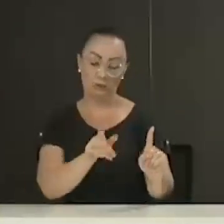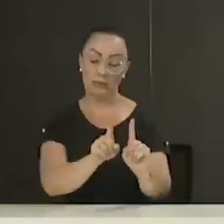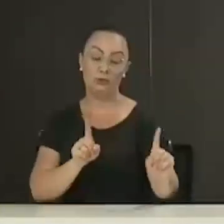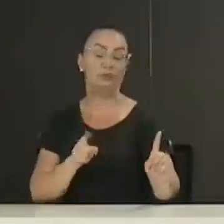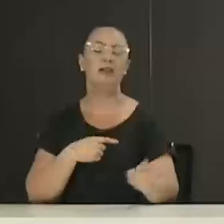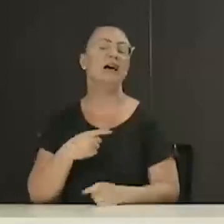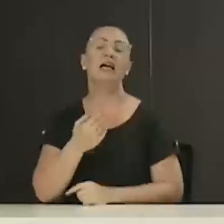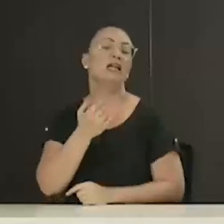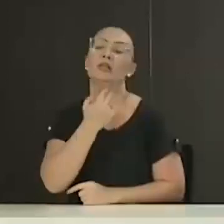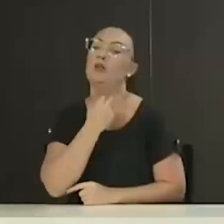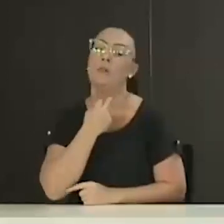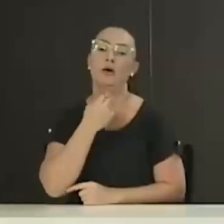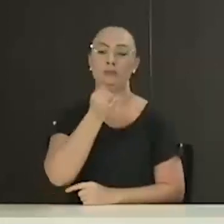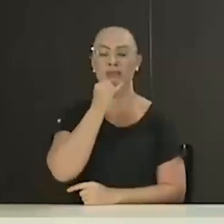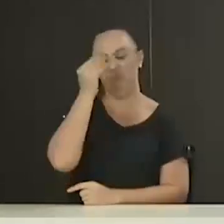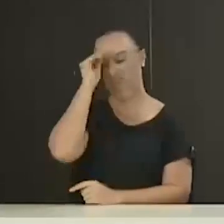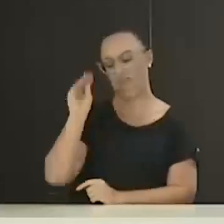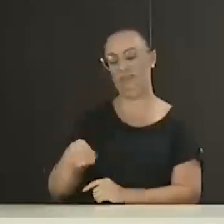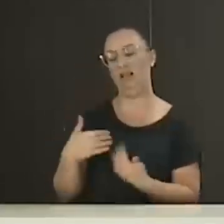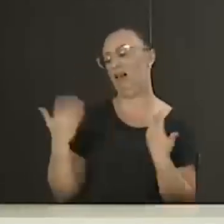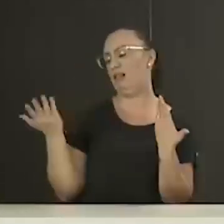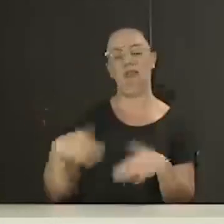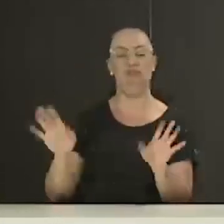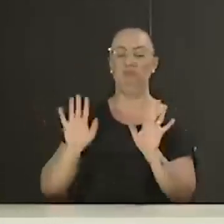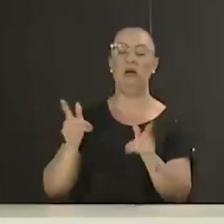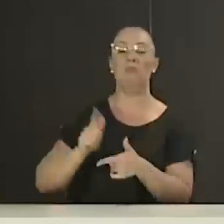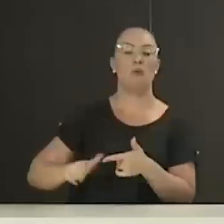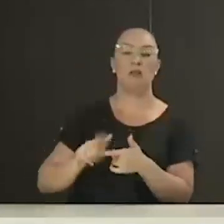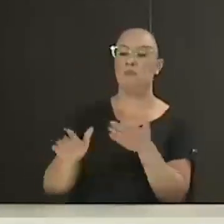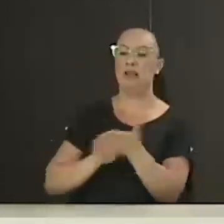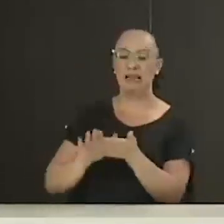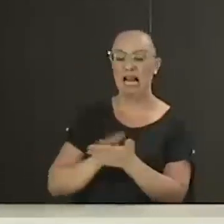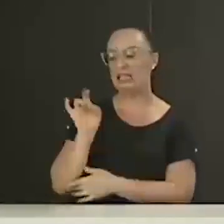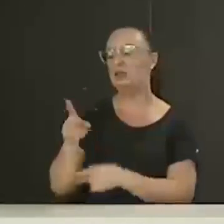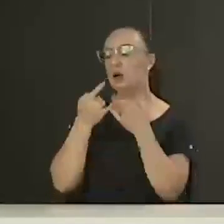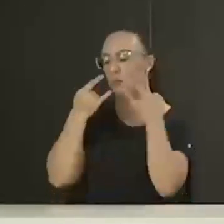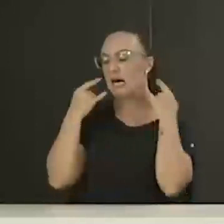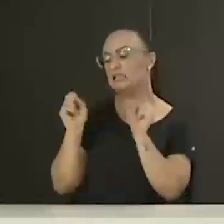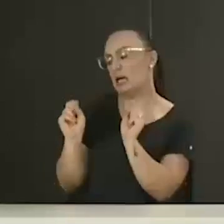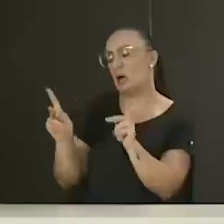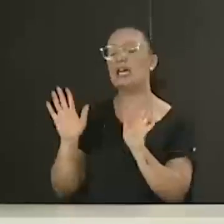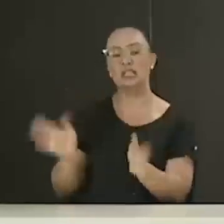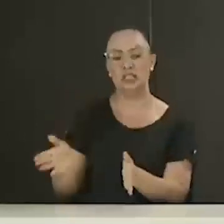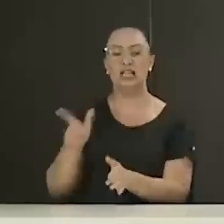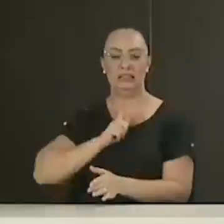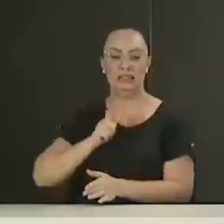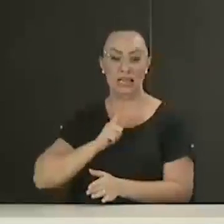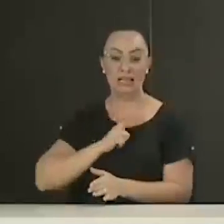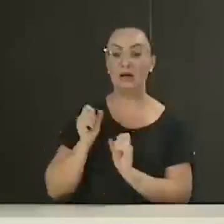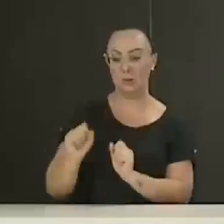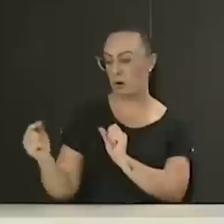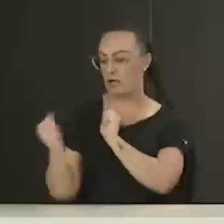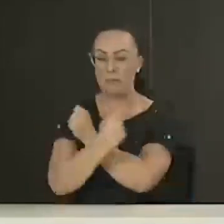relaxar achando que só o uso da máscara vai ser um isso que vai prevenir né as pessoas de se contaminarem é